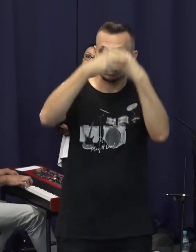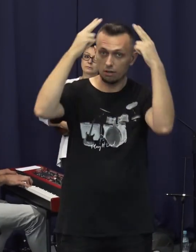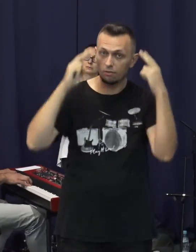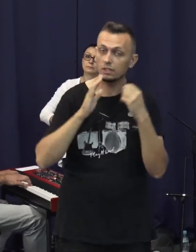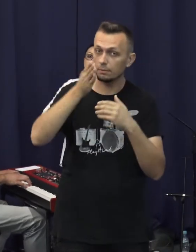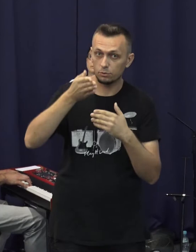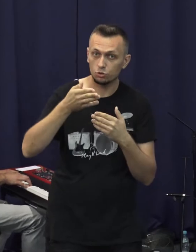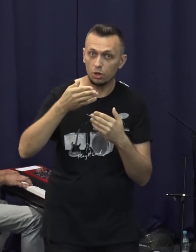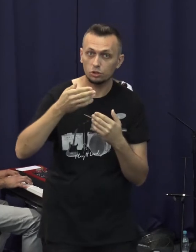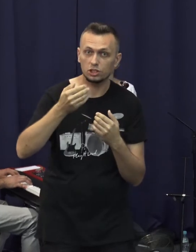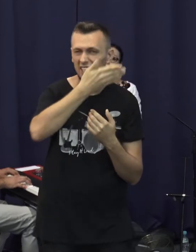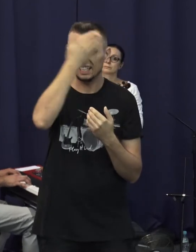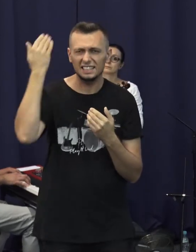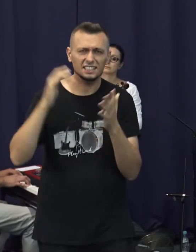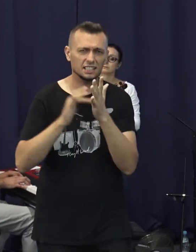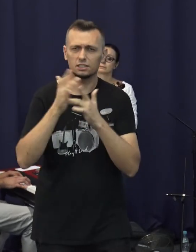to nie znasz Jezusa.